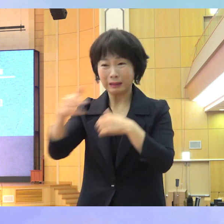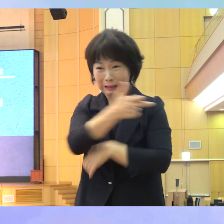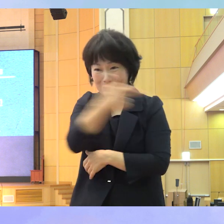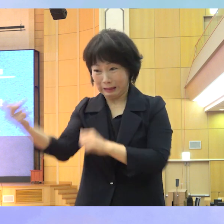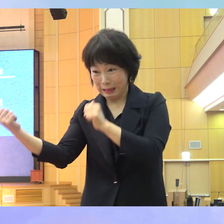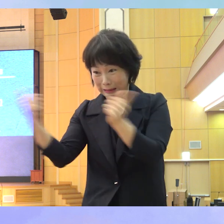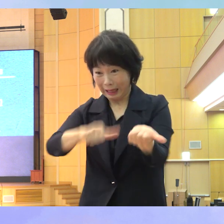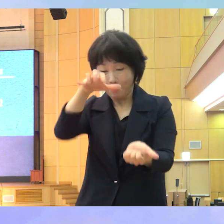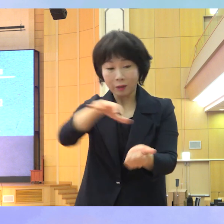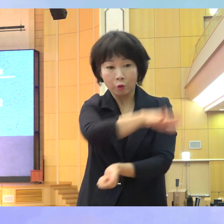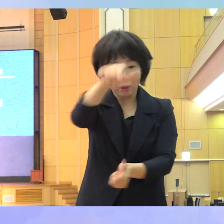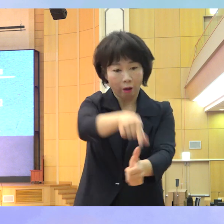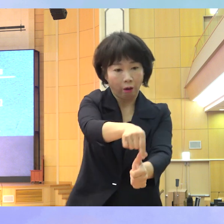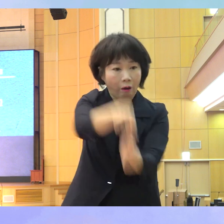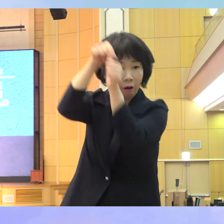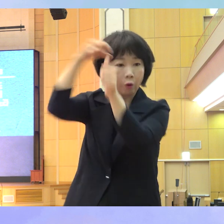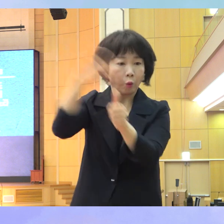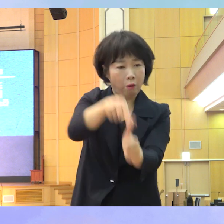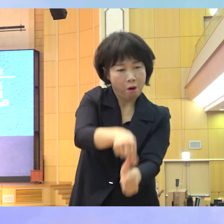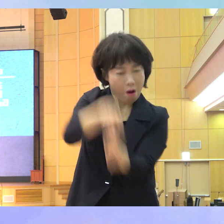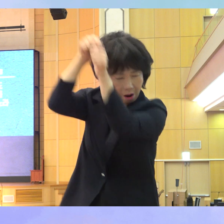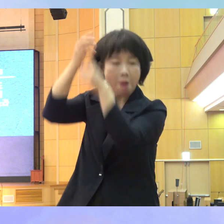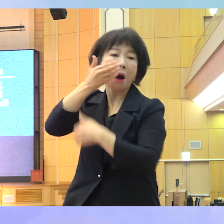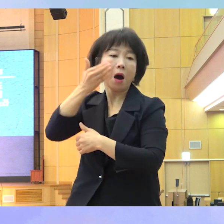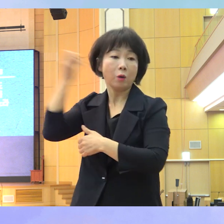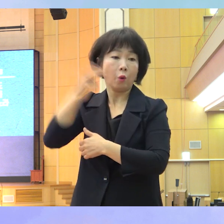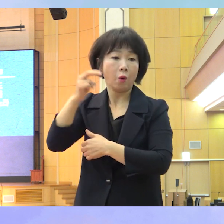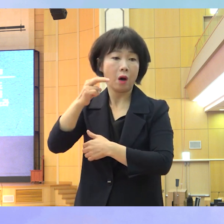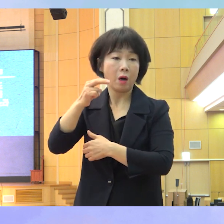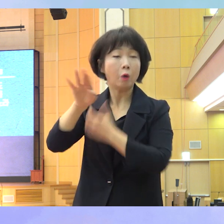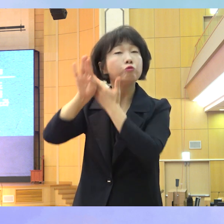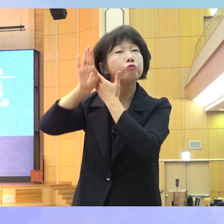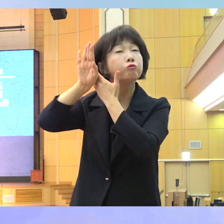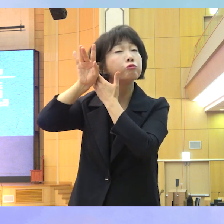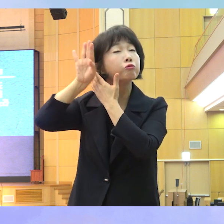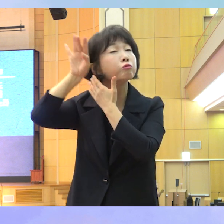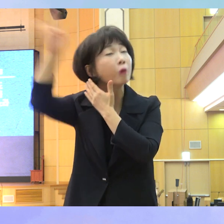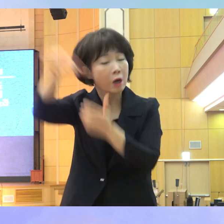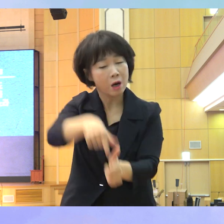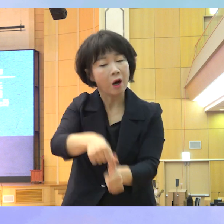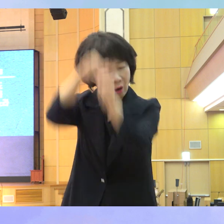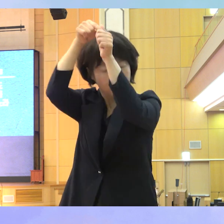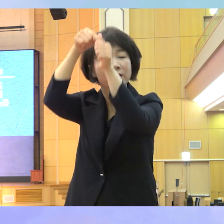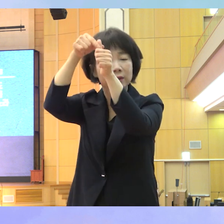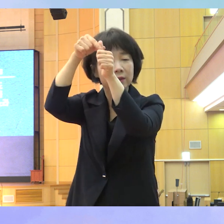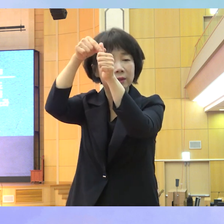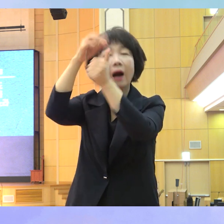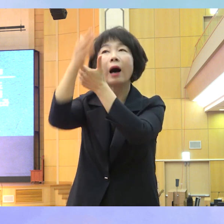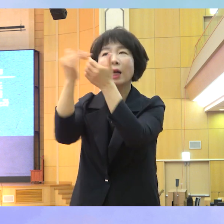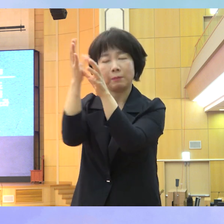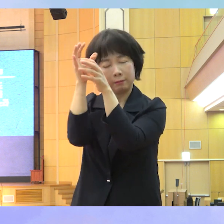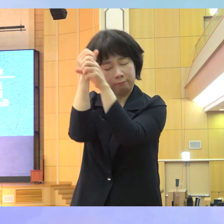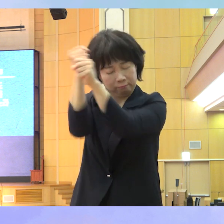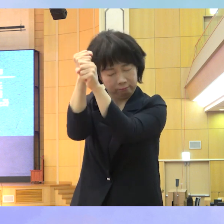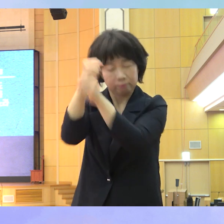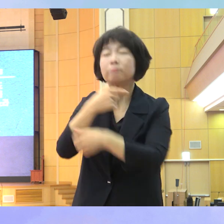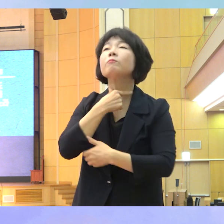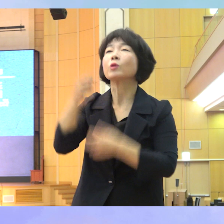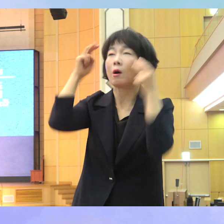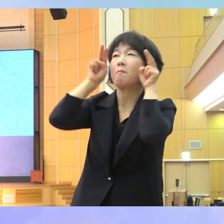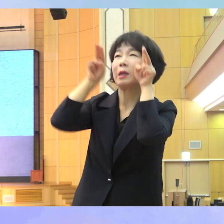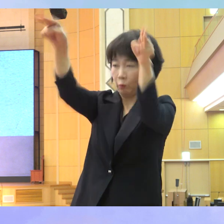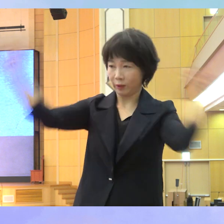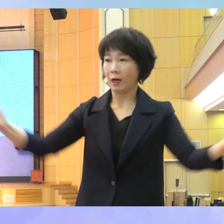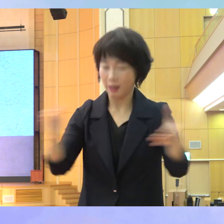우리를 건지셨고 또 건지시리라. 또한 이후에라도 건지시기를 그를 의지하여